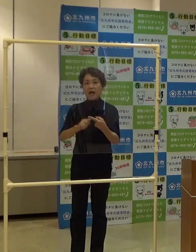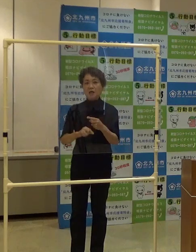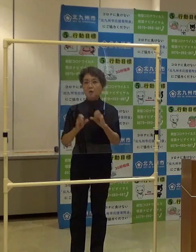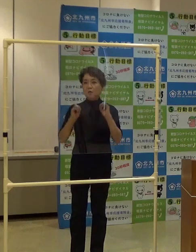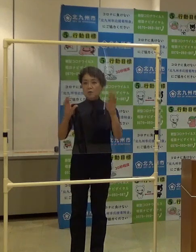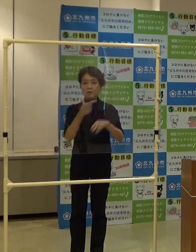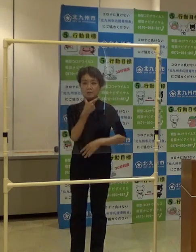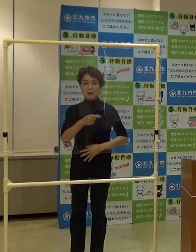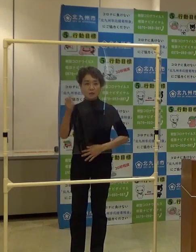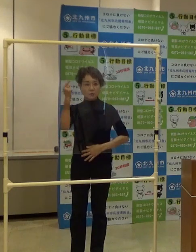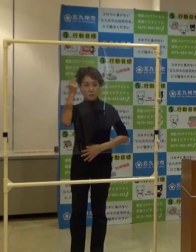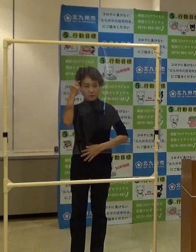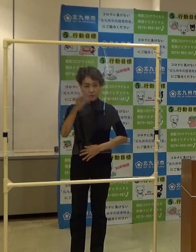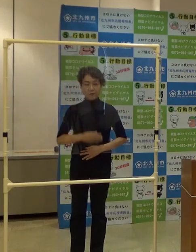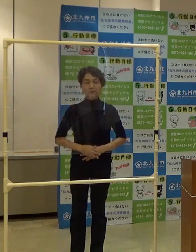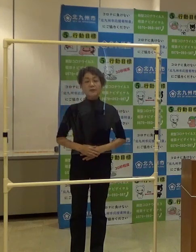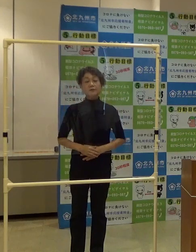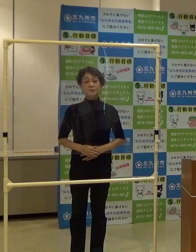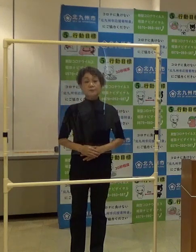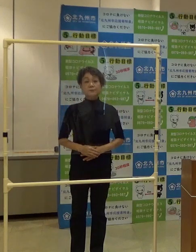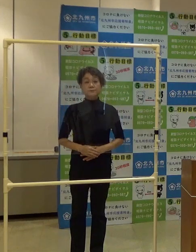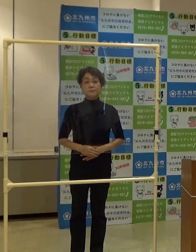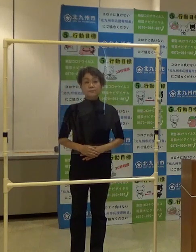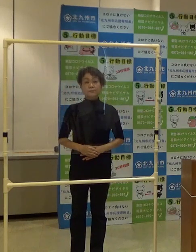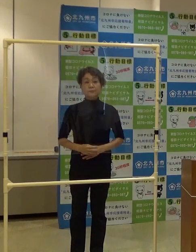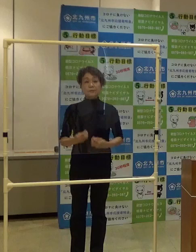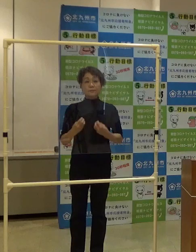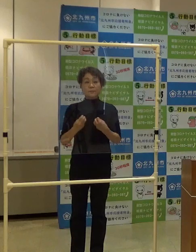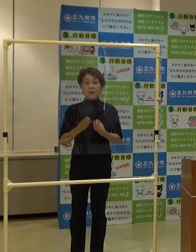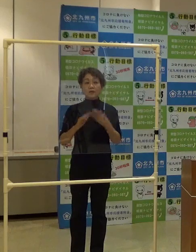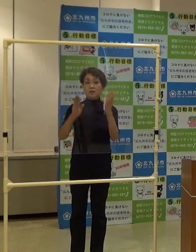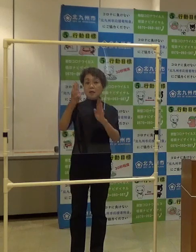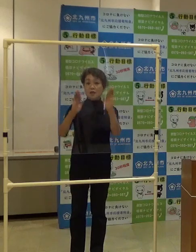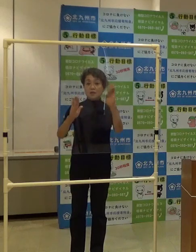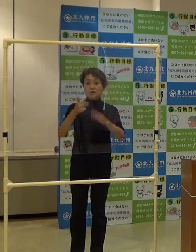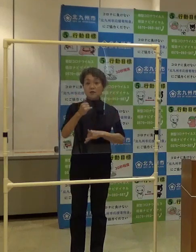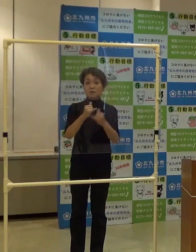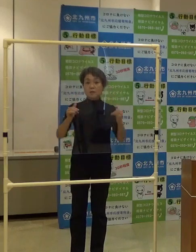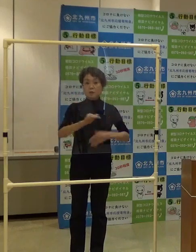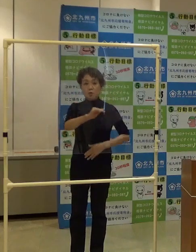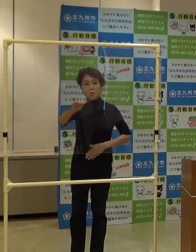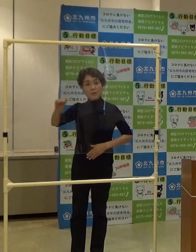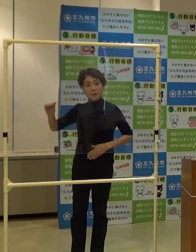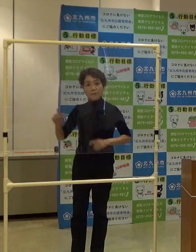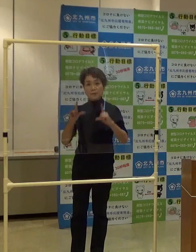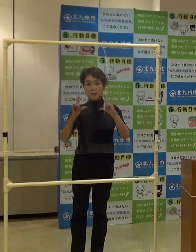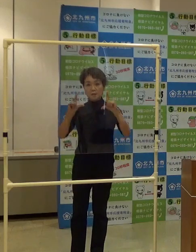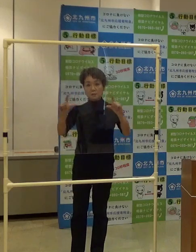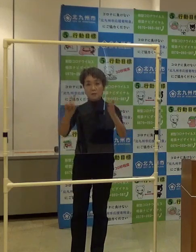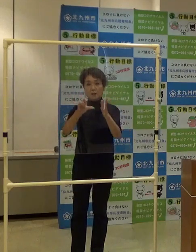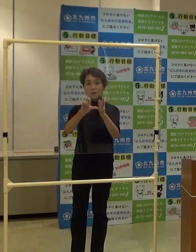。なお感染状況を市民の皆様にお知らせするときに、